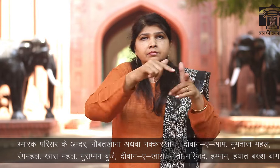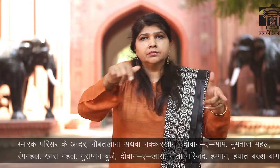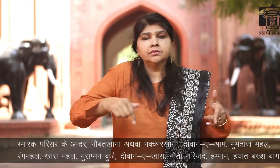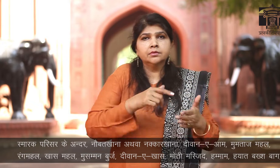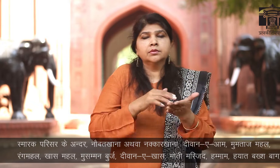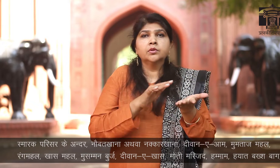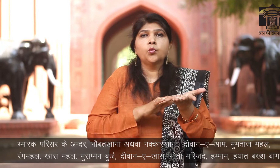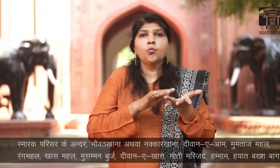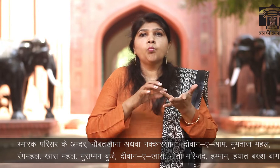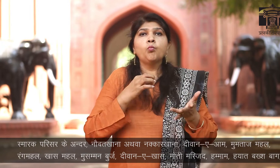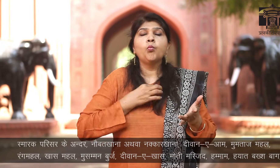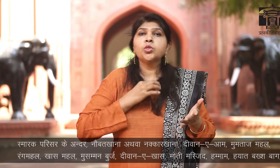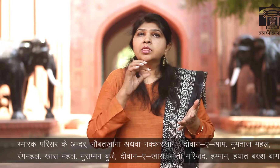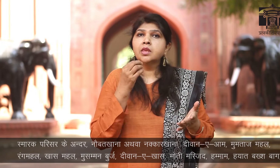मोती मस्जिद,